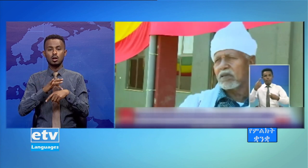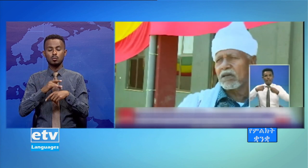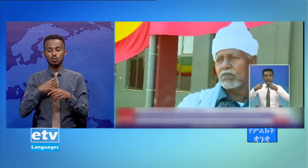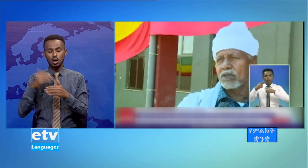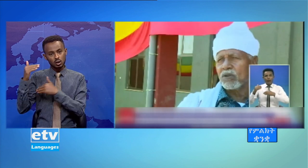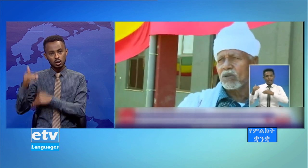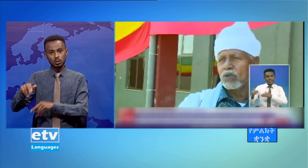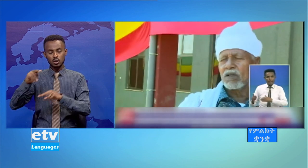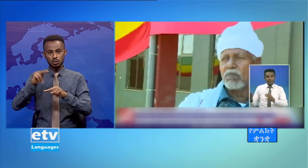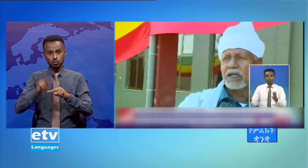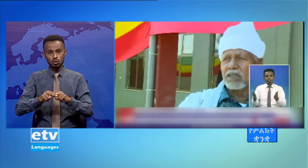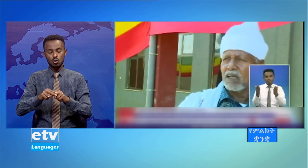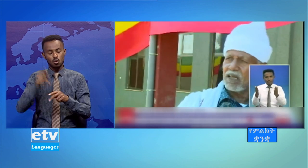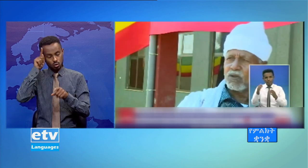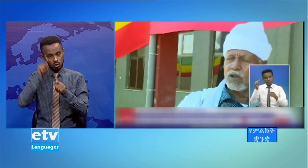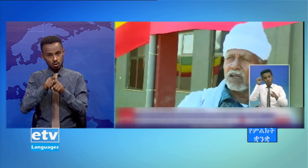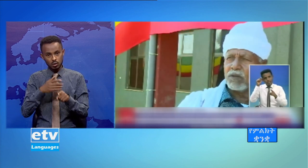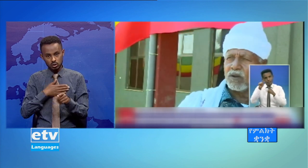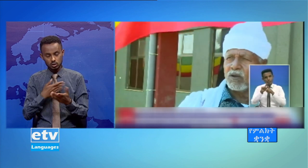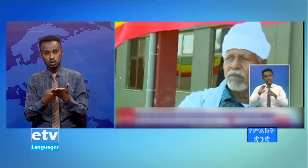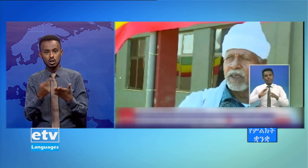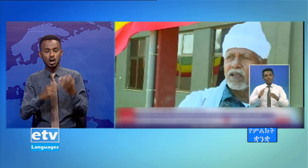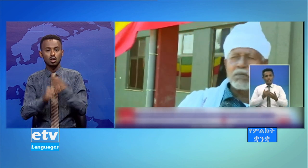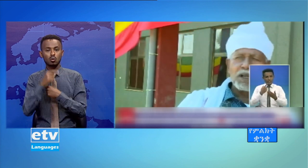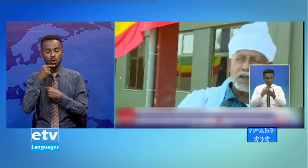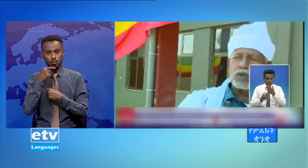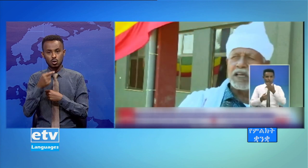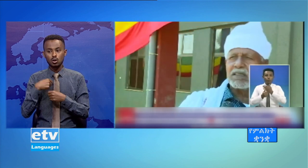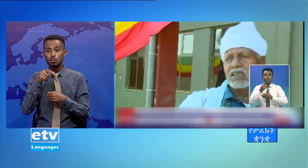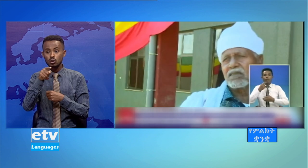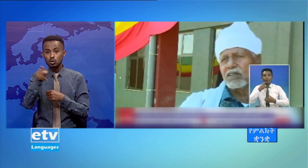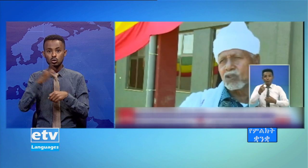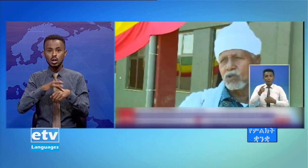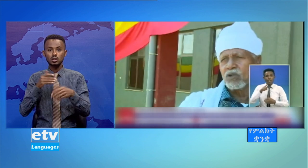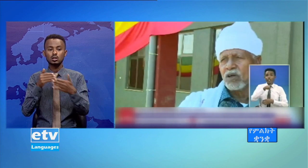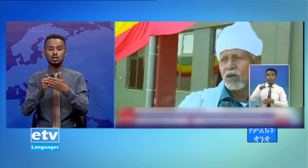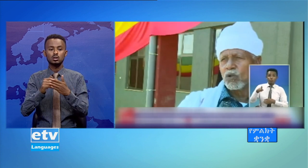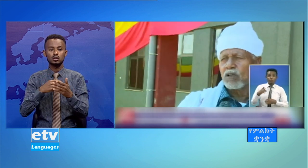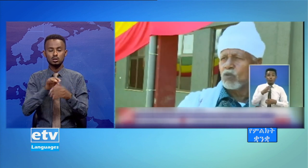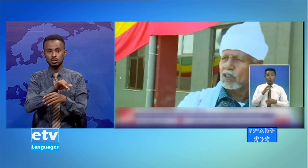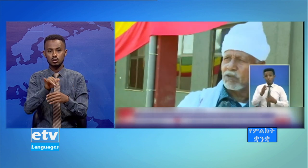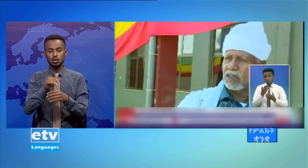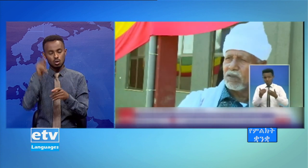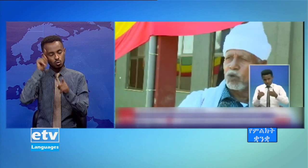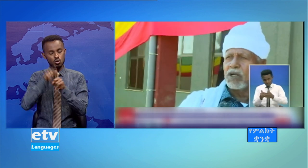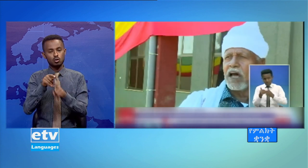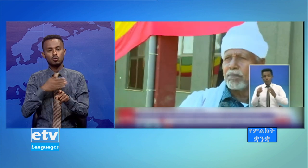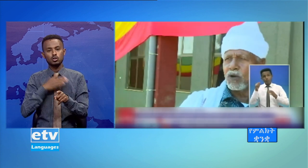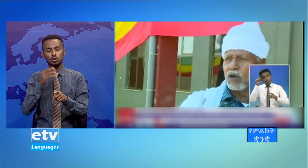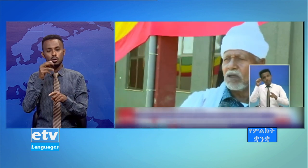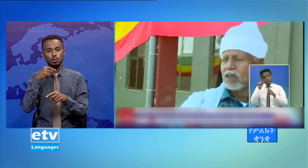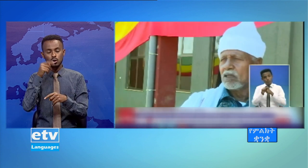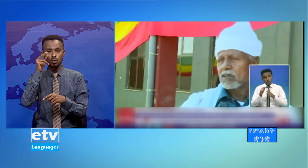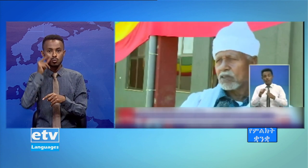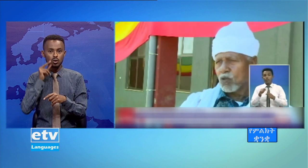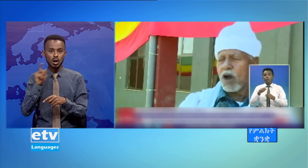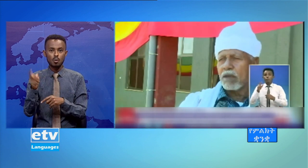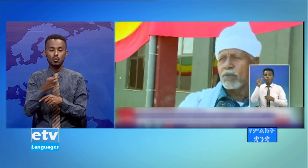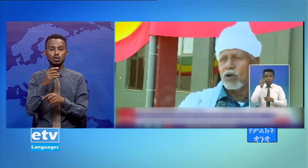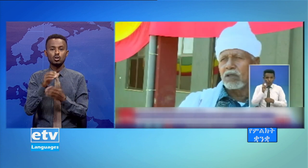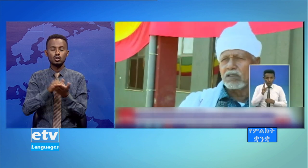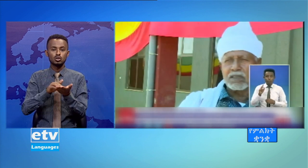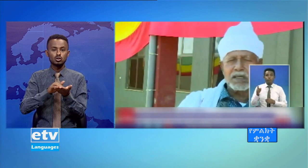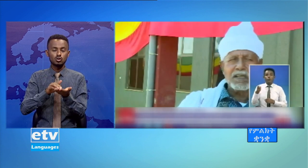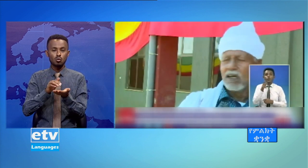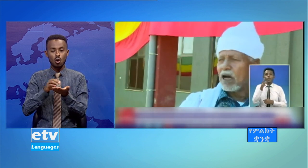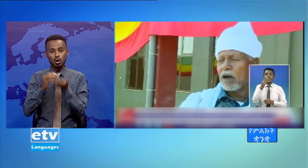ባጠገቤ ተቀምጠው ወንድማችን እንዲህ አልተጎዳ ብለው እኔም እነሱ ላይ ሲደርስ እንደዚሁ ወንድሞቼ ብዬ ቡናም ቢሆን ስኳርም